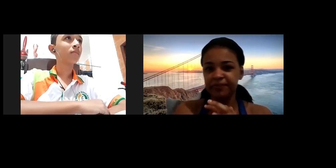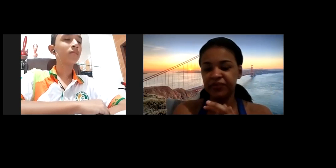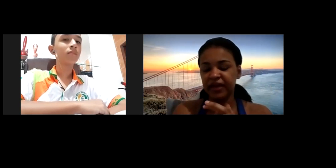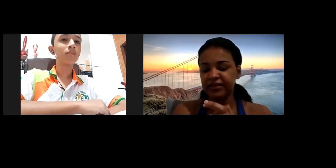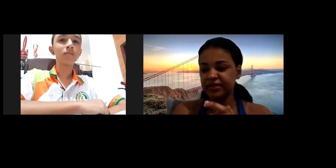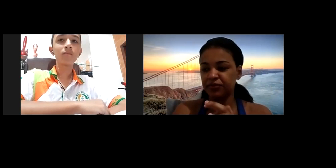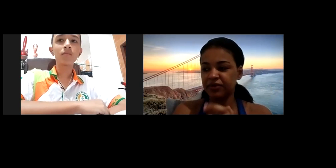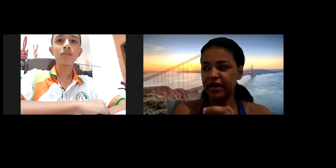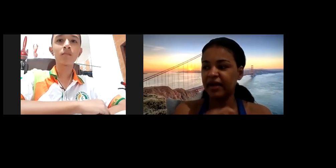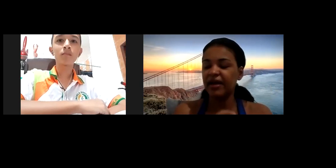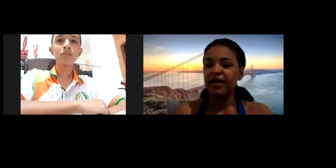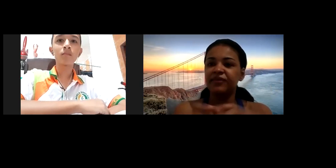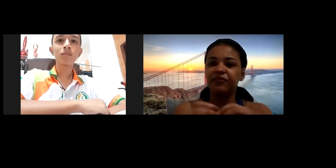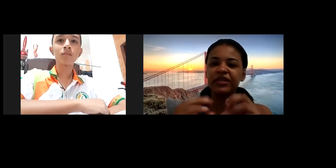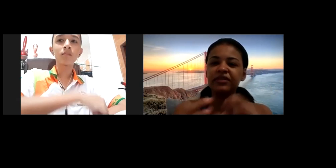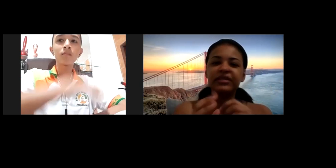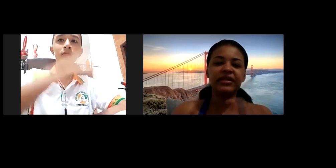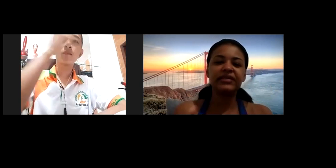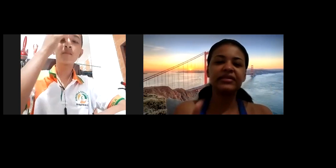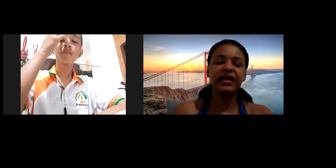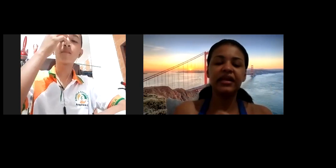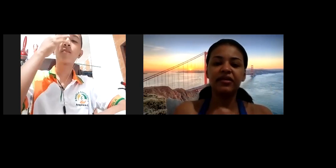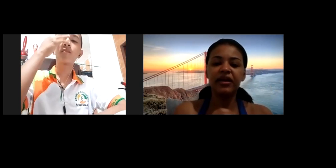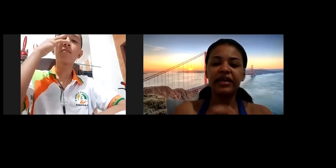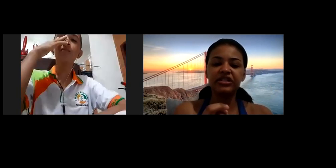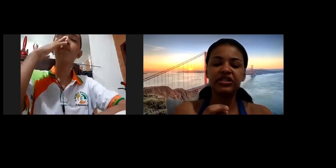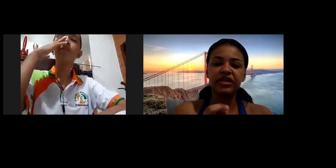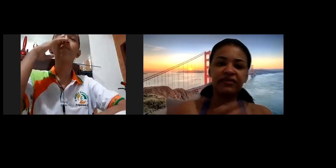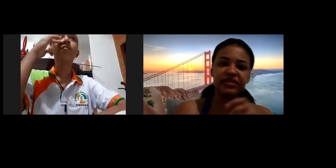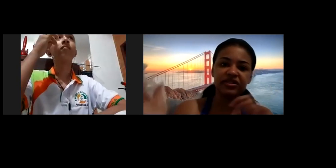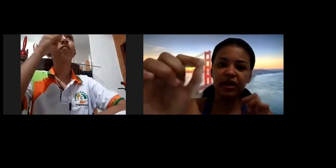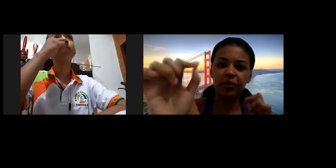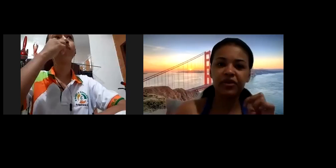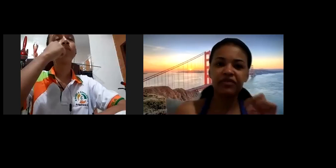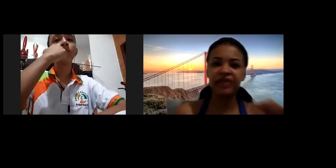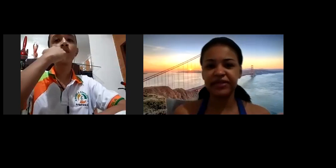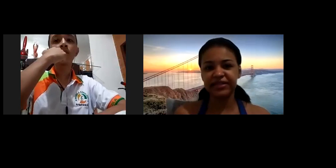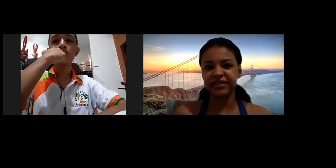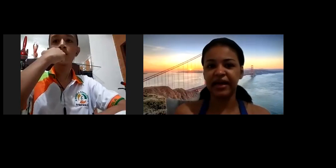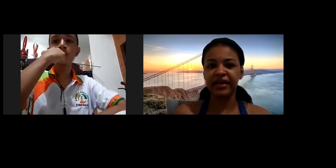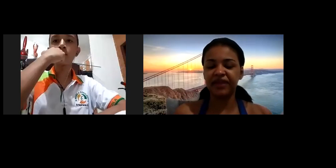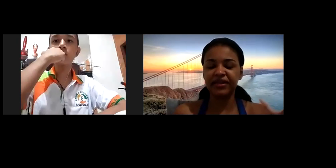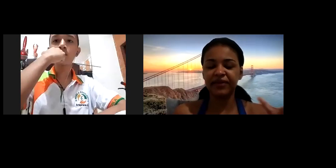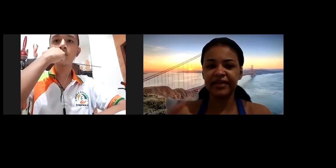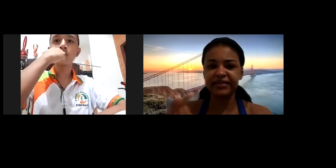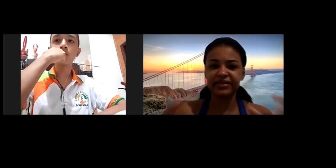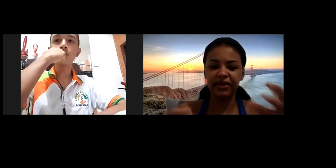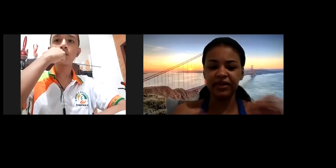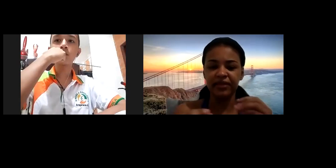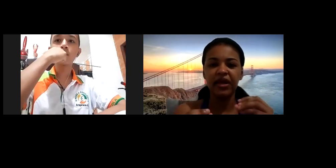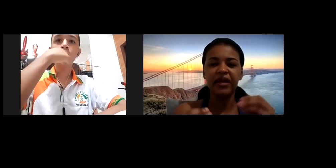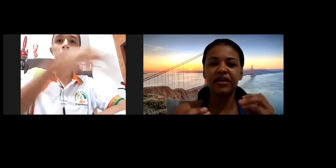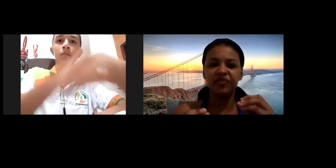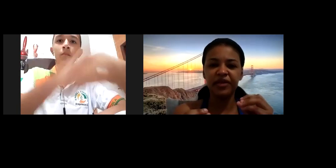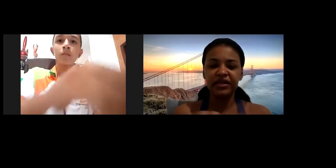pet faz xixi às vezes em algum lugar você não tem certeza se aquele like dali achei é só você jogar um pouquinho de água sanitária que vai ter uma